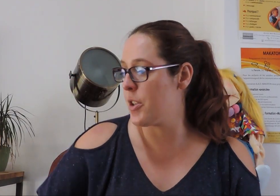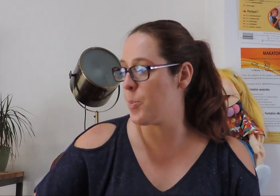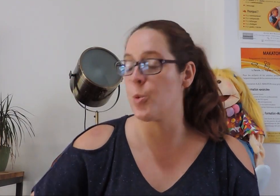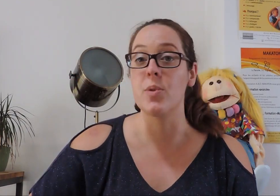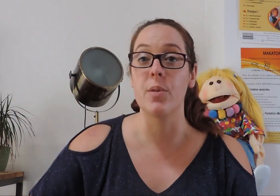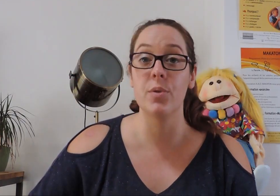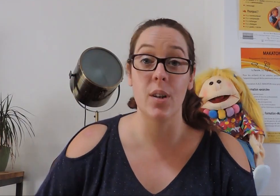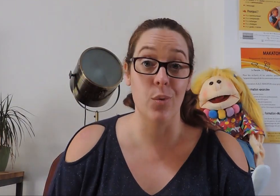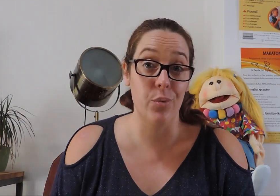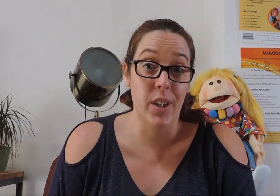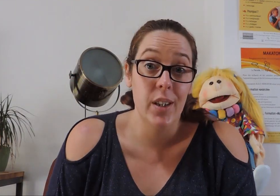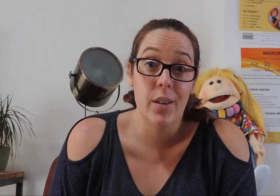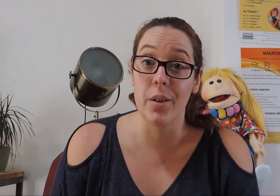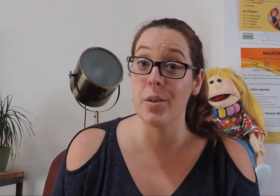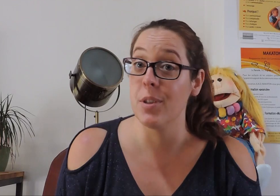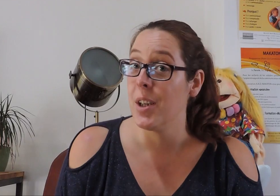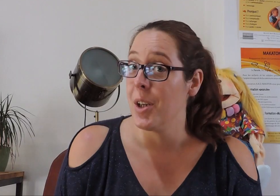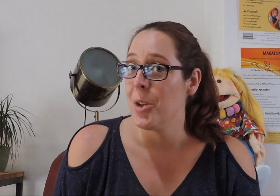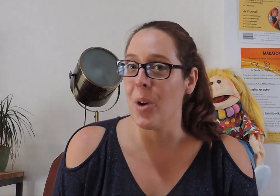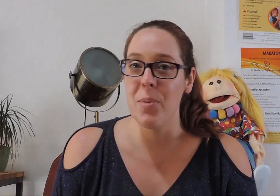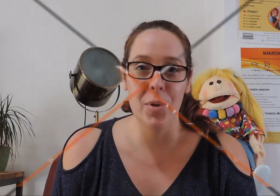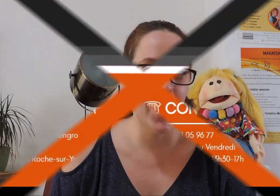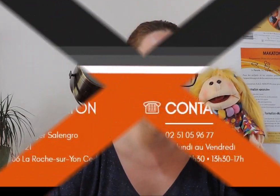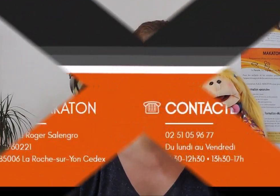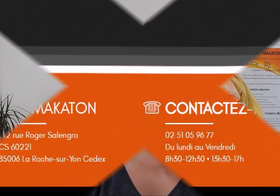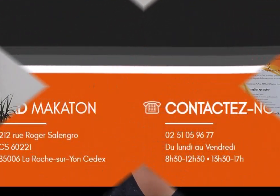voilà je pense que ça vous sera envoyé euh dans les plus brefs délais